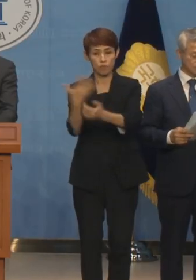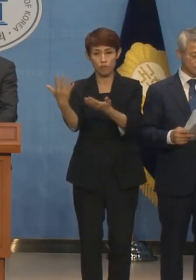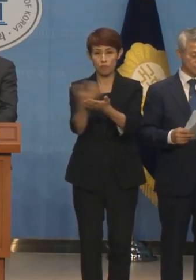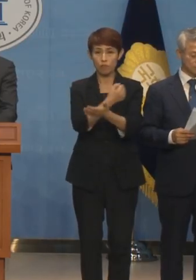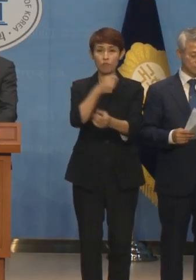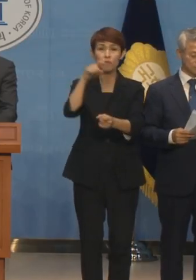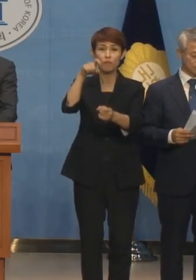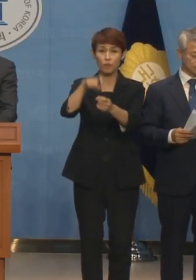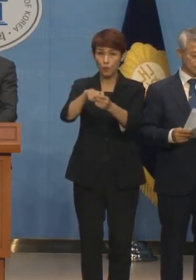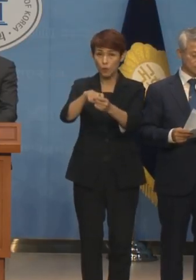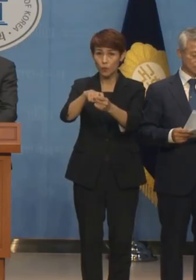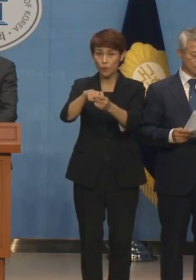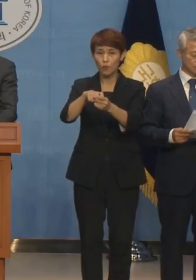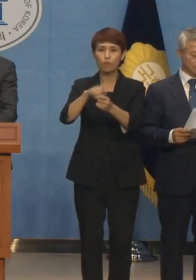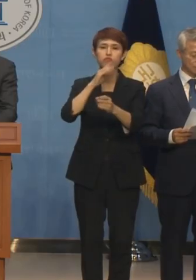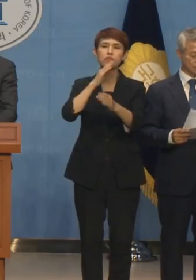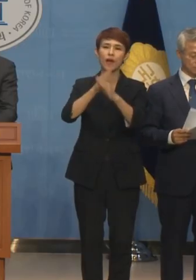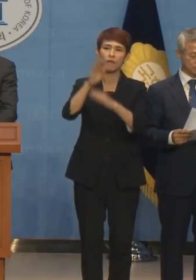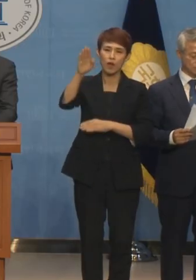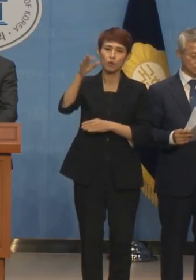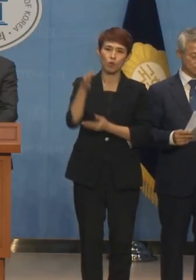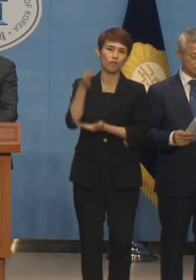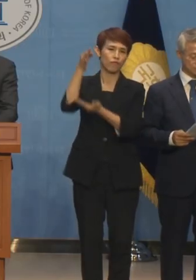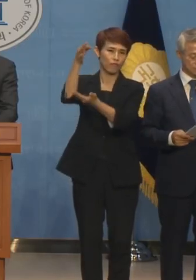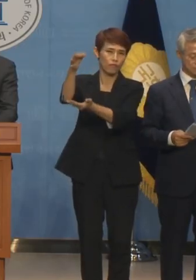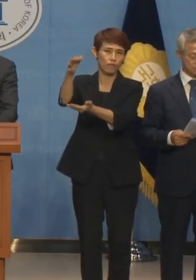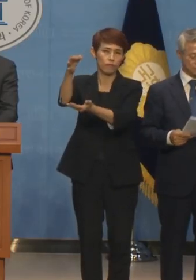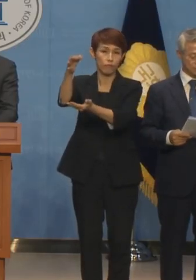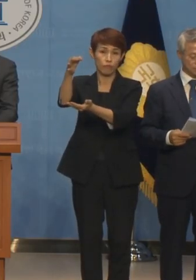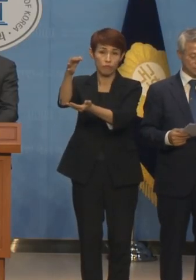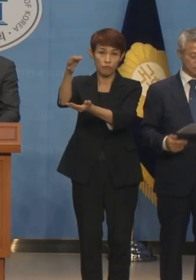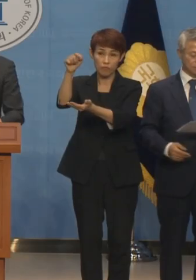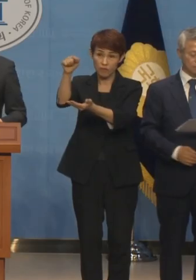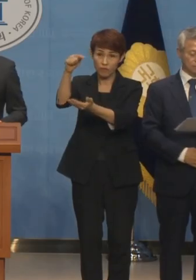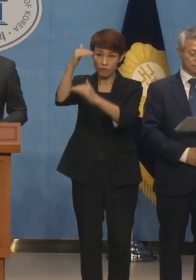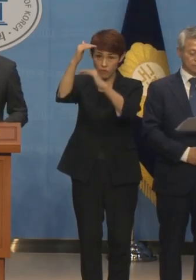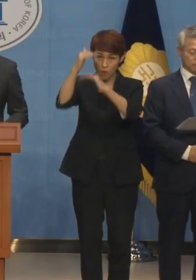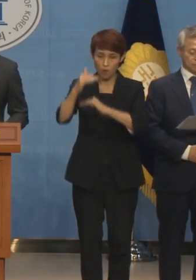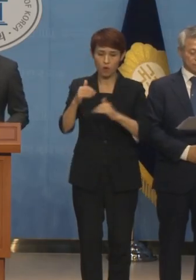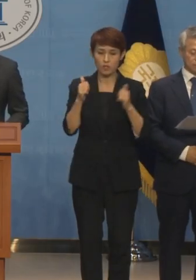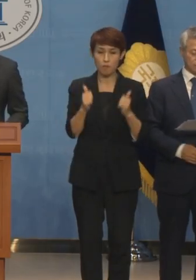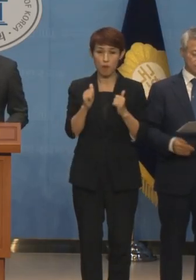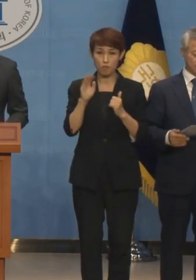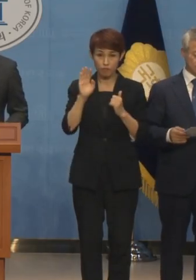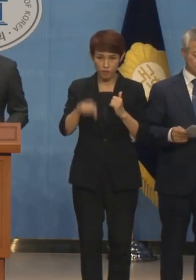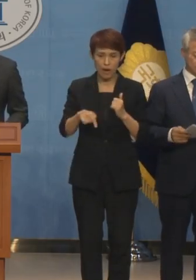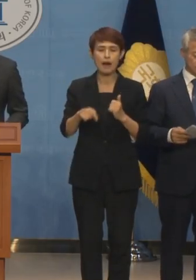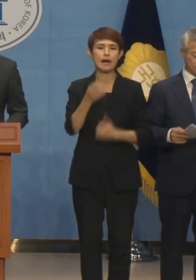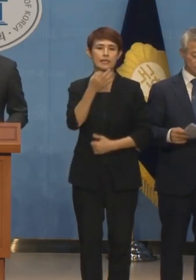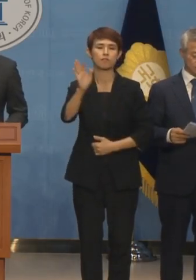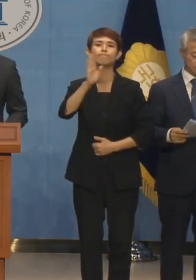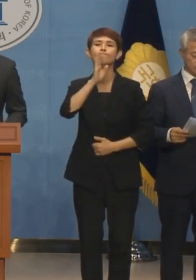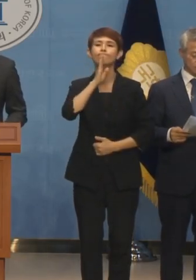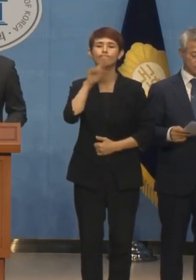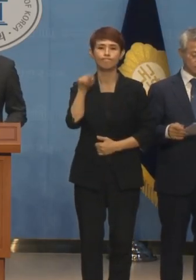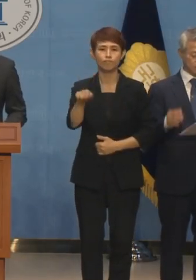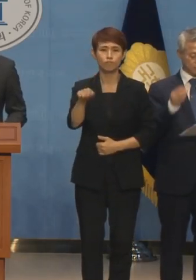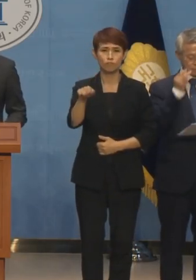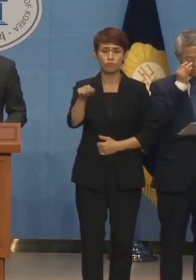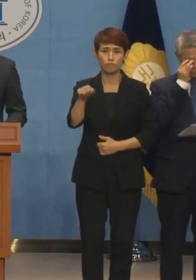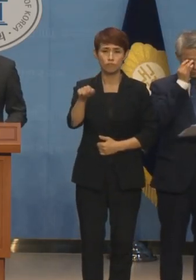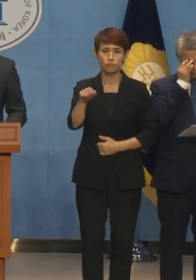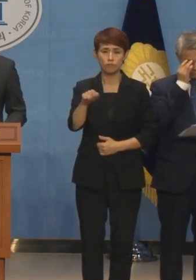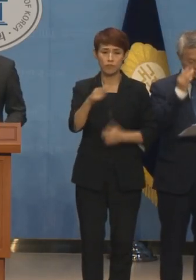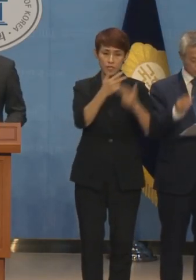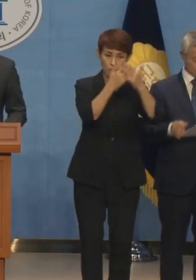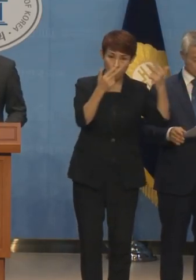확보하기 위하여 북한 측에 돈을 지급하려 했던 점을 재판부가 명백히 인정한 것이고, 이를 지적한